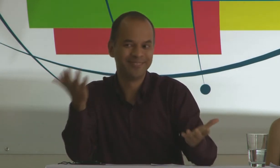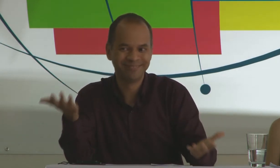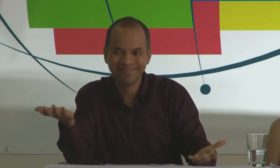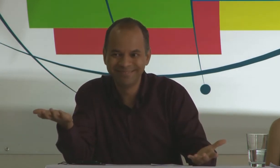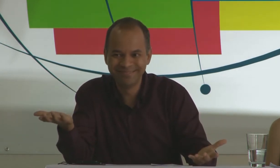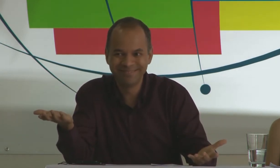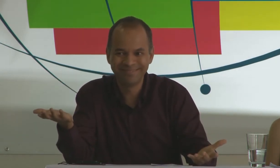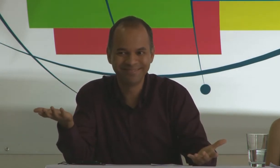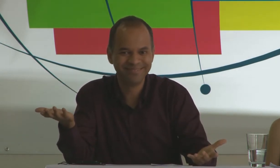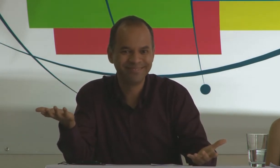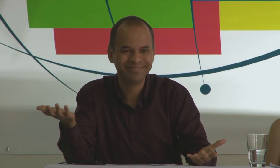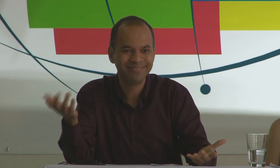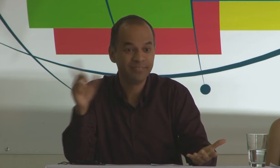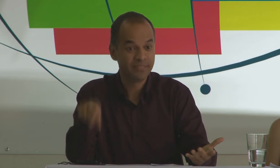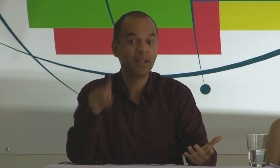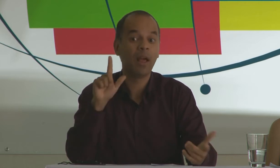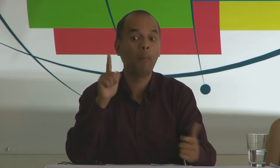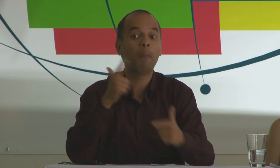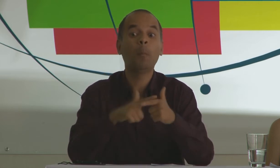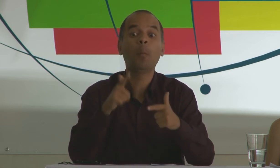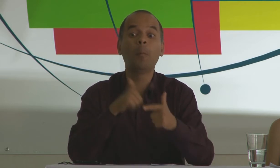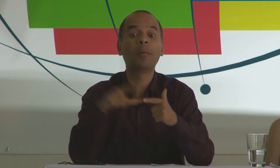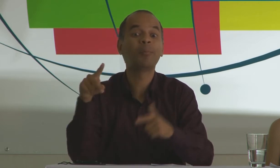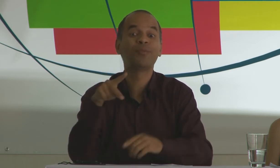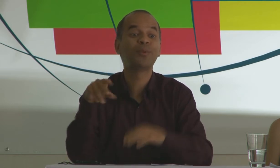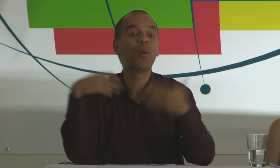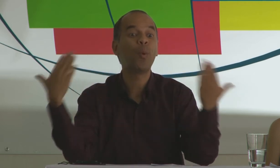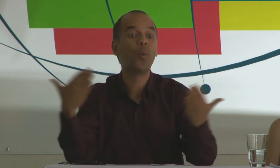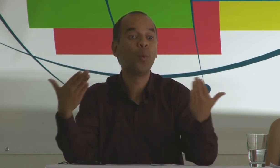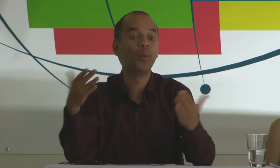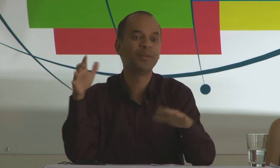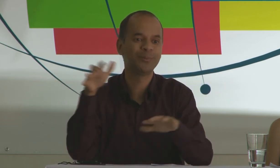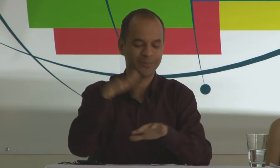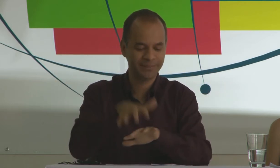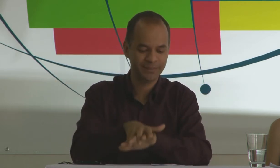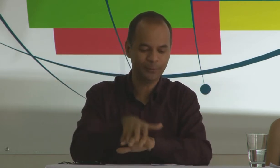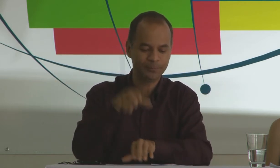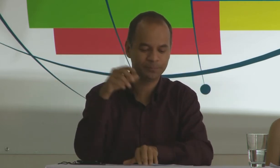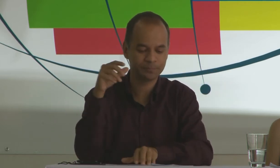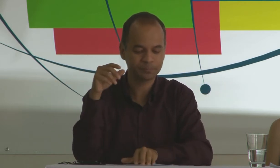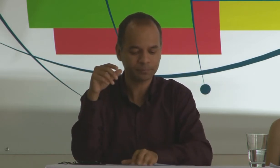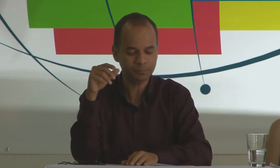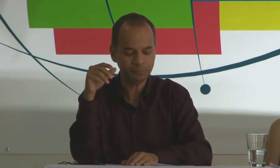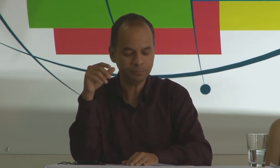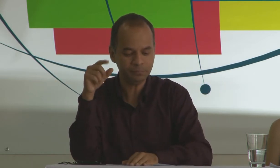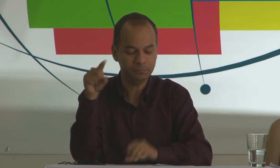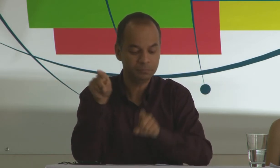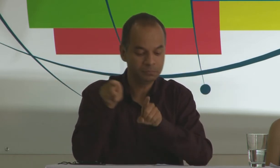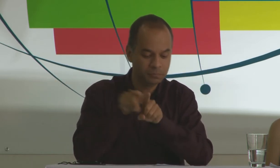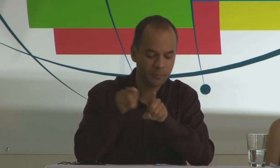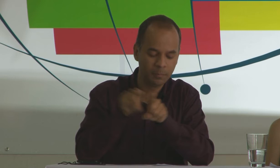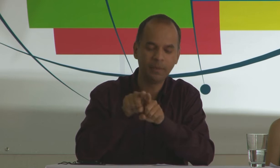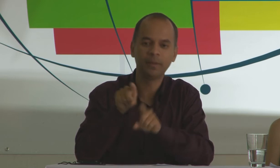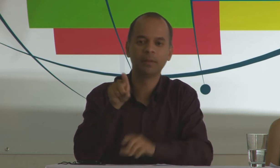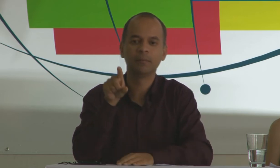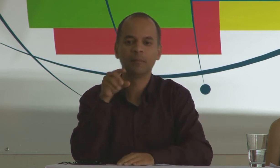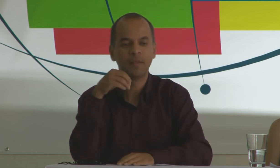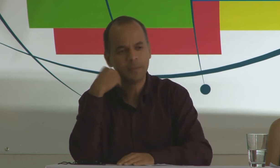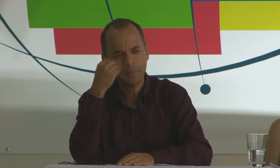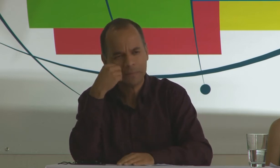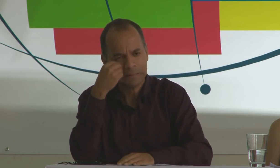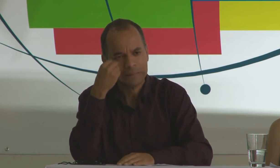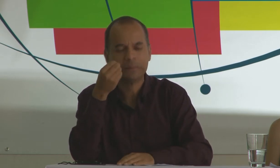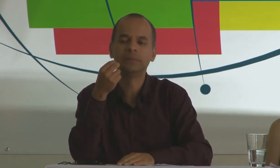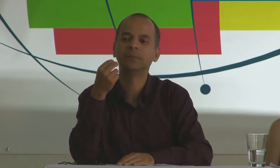alguma coisa, falta uma comunicação direta, falta uma coisa mais próxima, um vínculo, uma relação professorial. Então, pensando assim, no processo